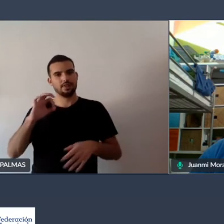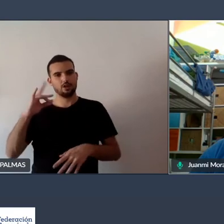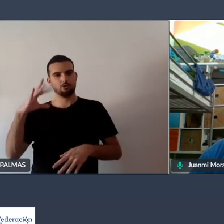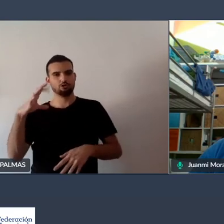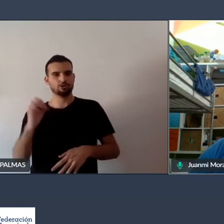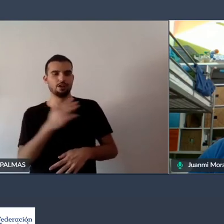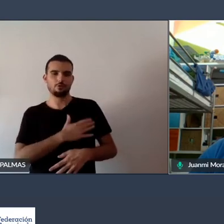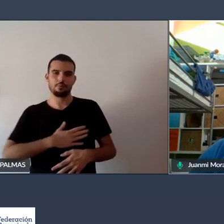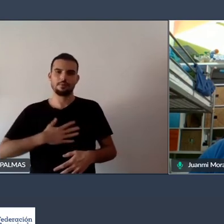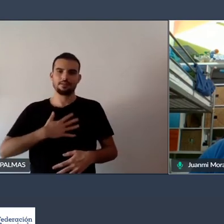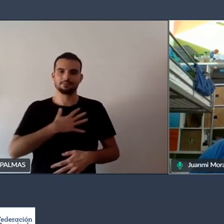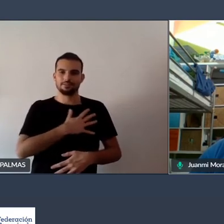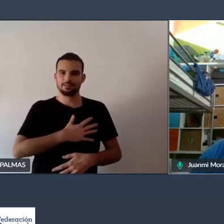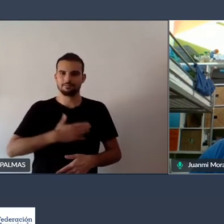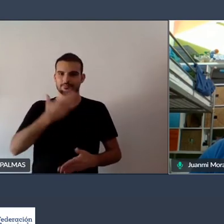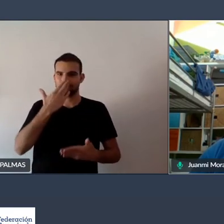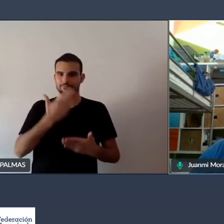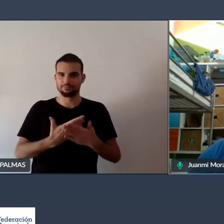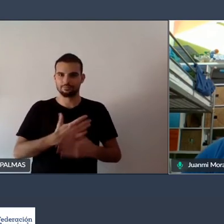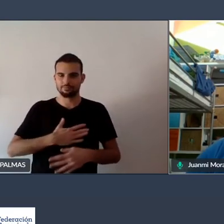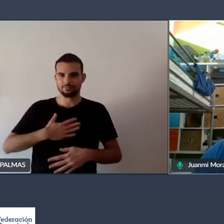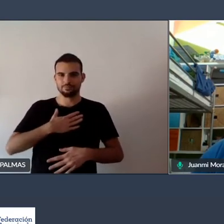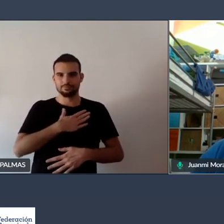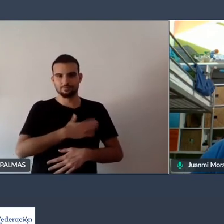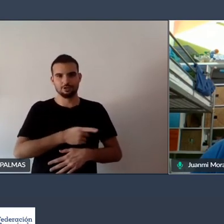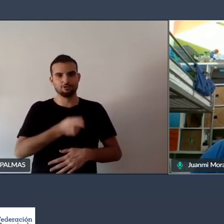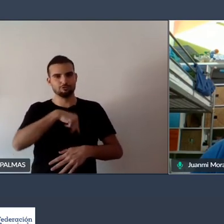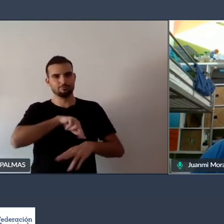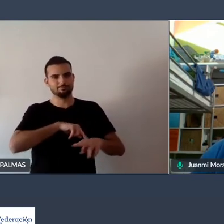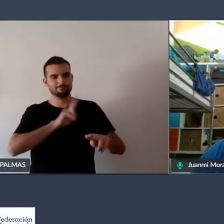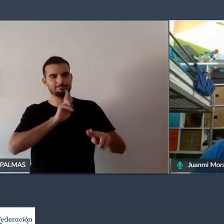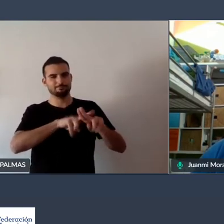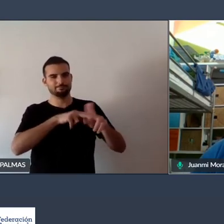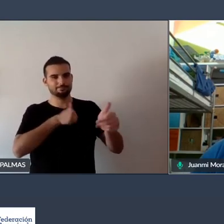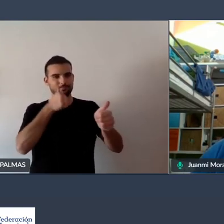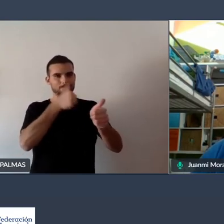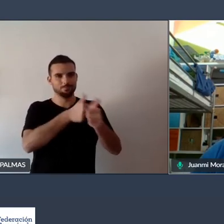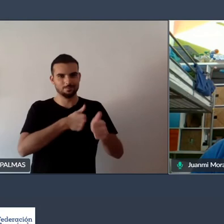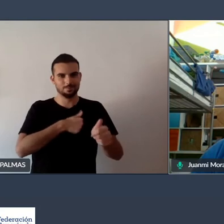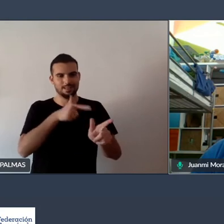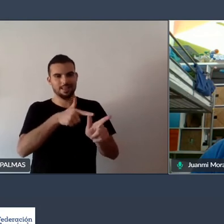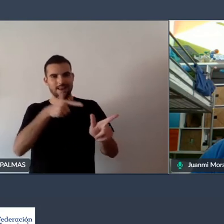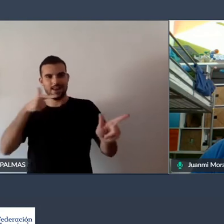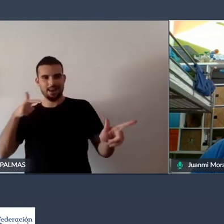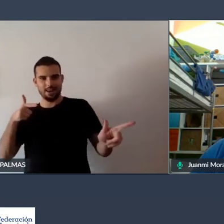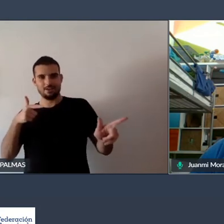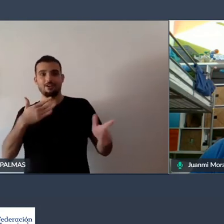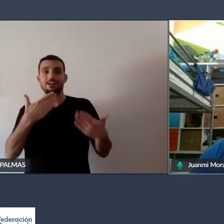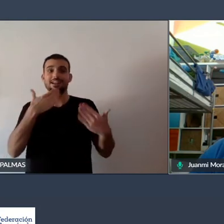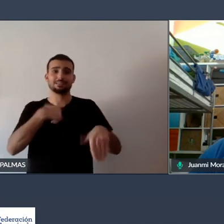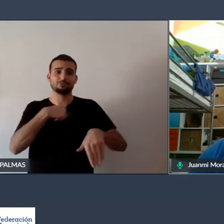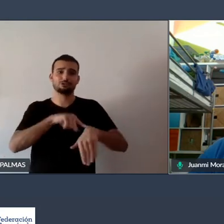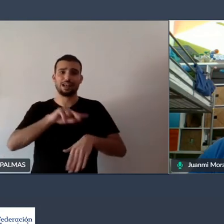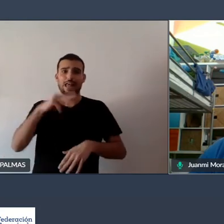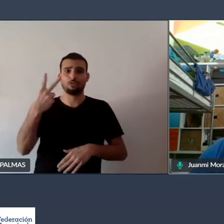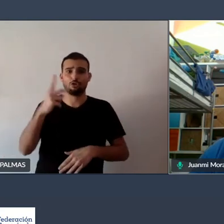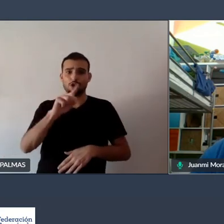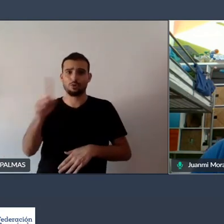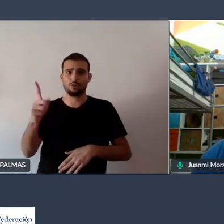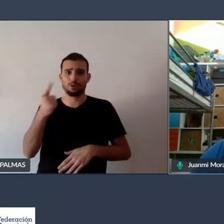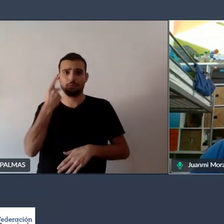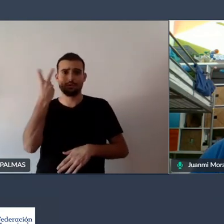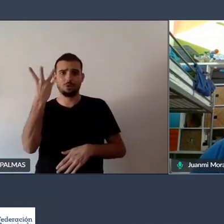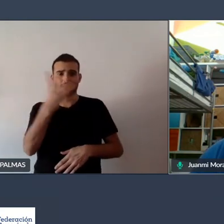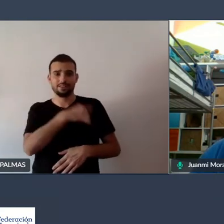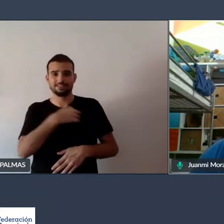placer y te seguimos siguiendo desde la distancia. Y muchas gracias, que son las 2:15 de la mañana ahí.